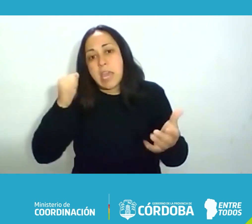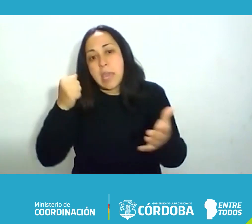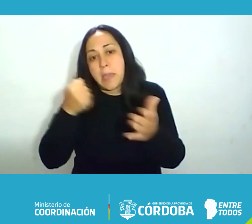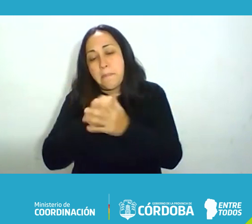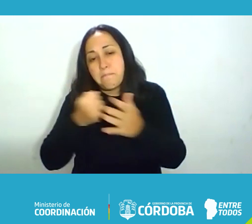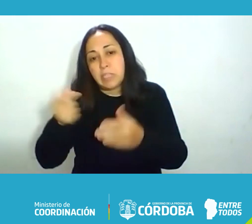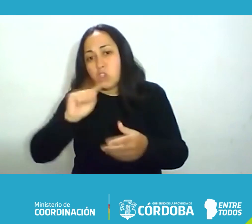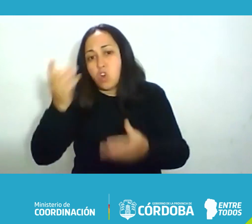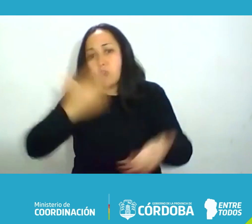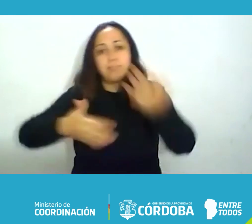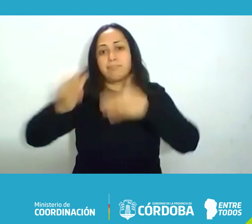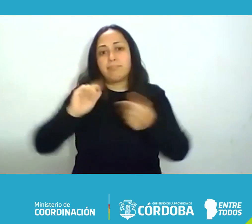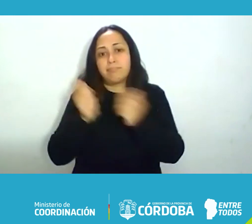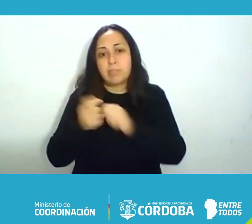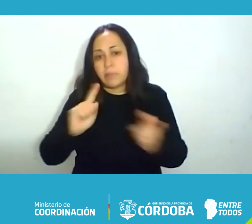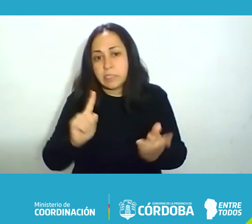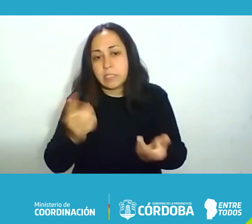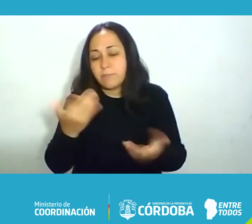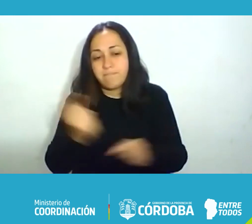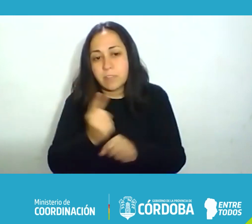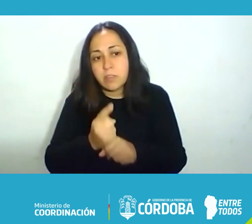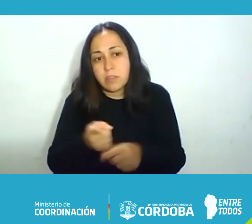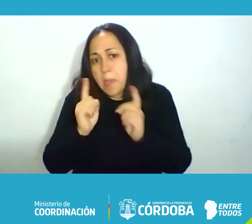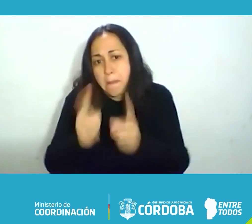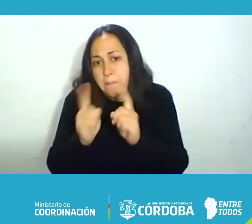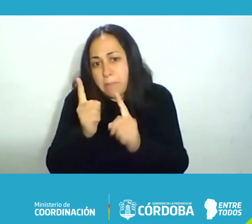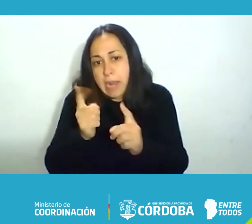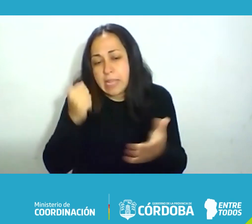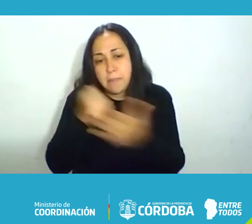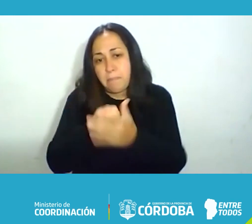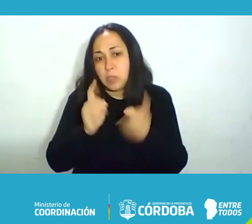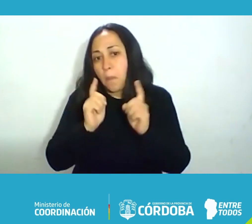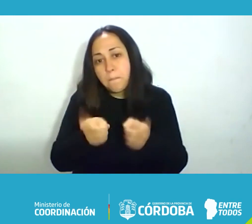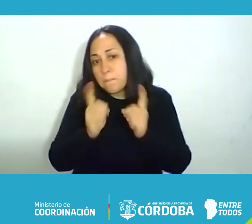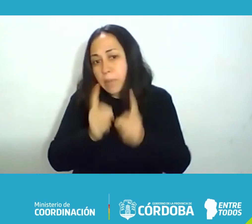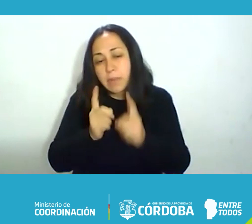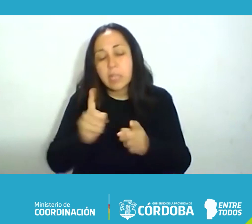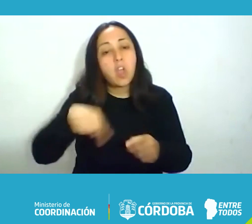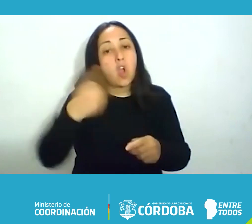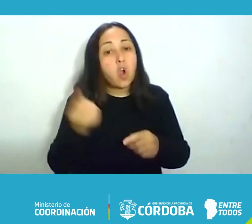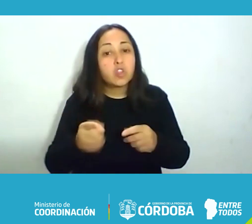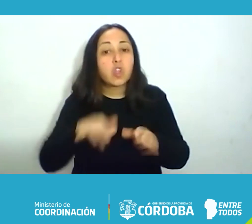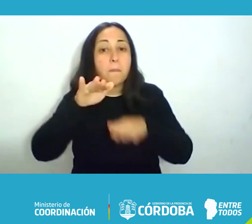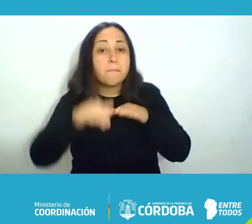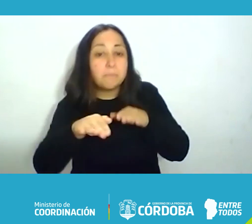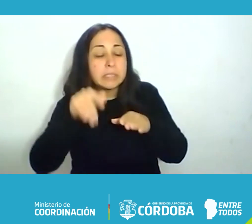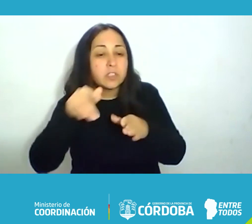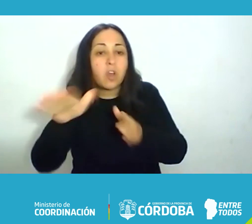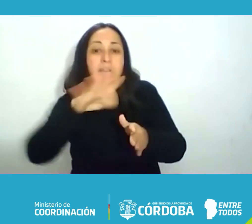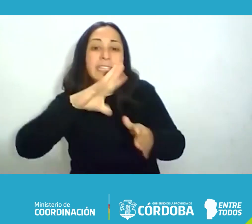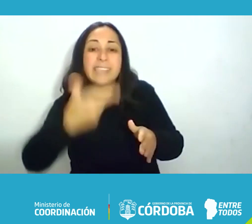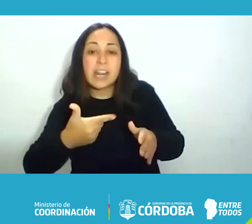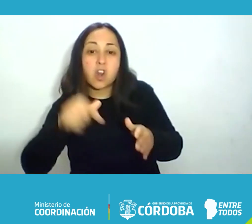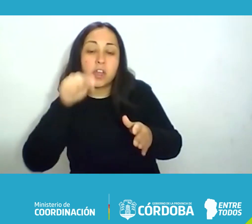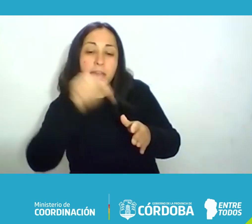reversibles son los de topografía y movimiento de suelo. Los impactos sobre el paisaje son permanentes. El siguiente paso es por Comuna San Roque y en ese